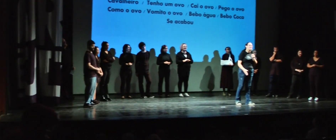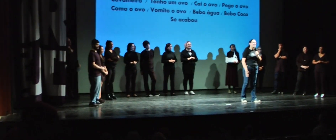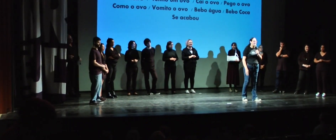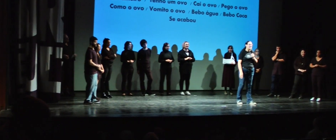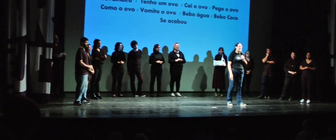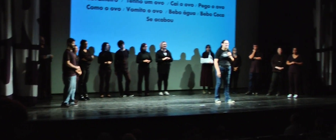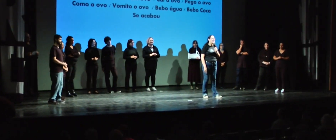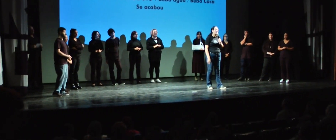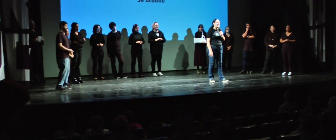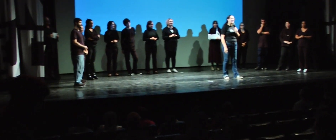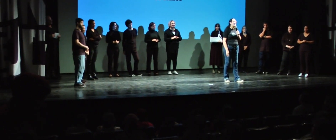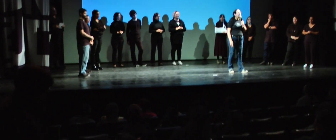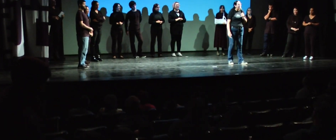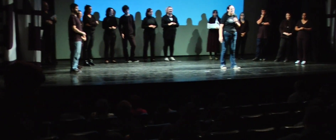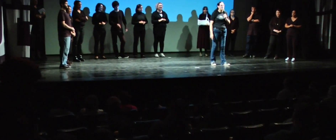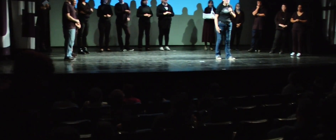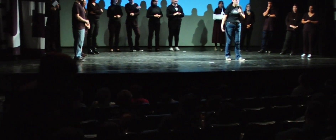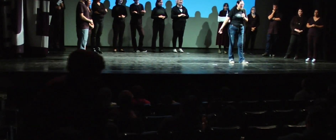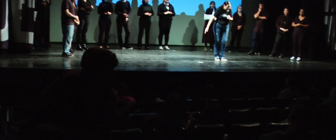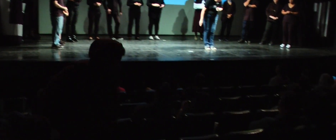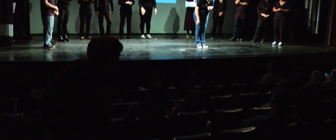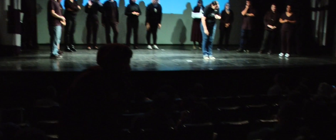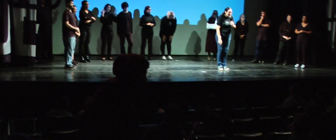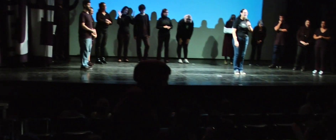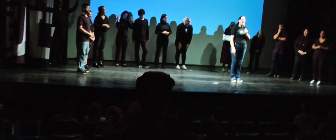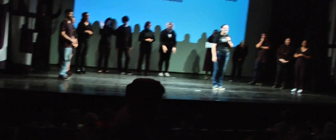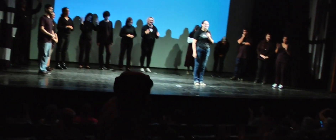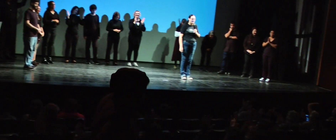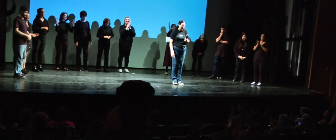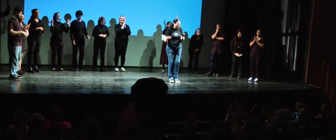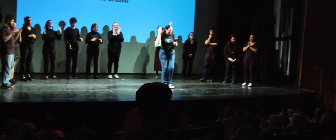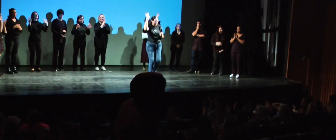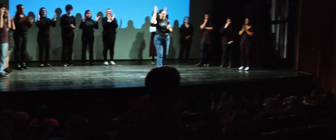foi a apresentação do Ateliê de Arte com Libras. Muito obrigada.